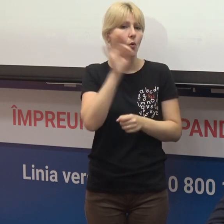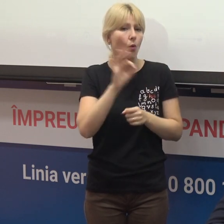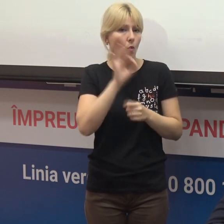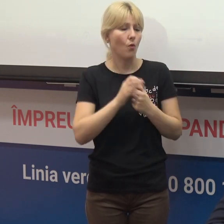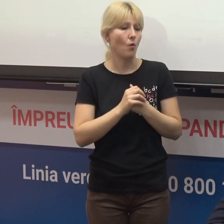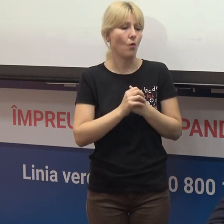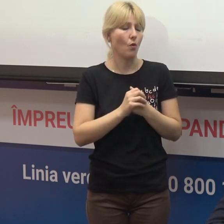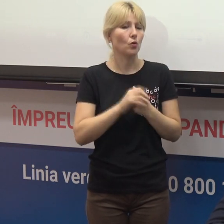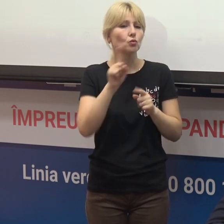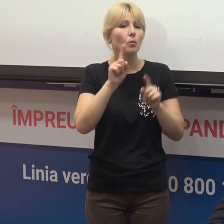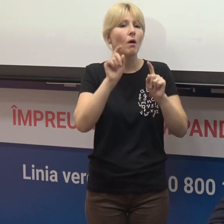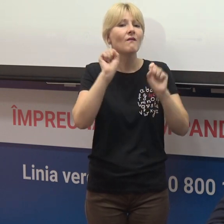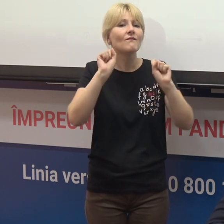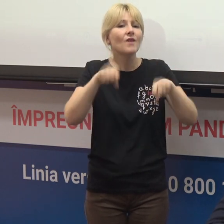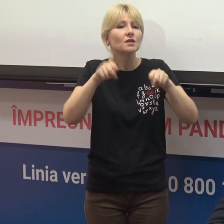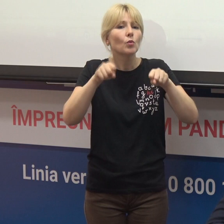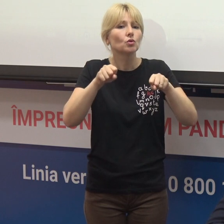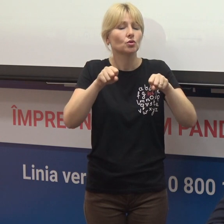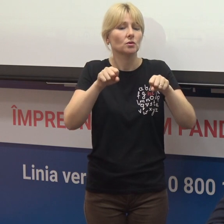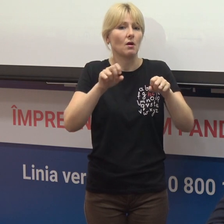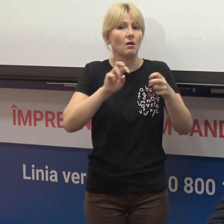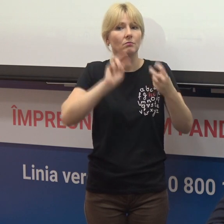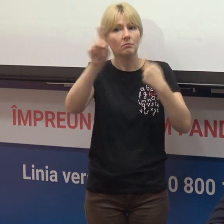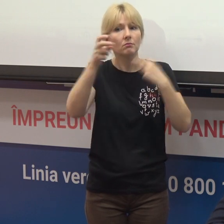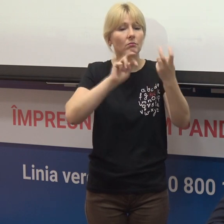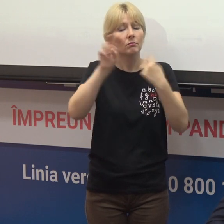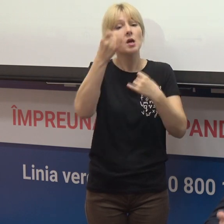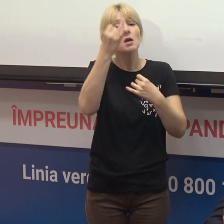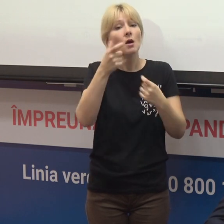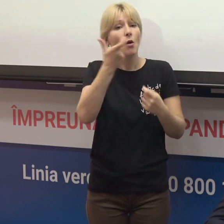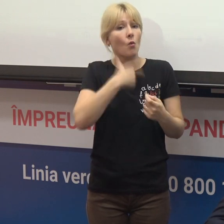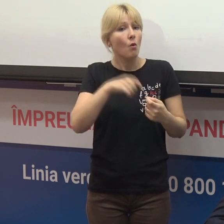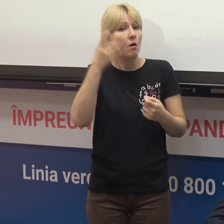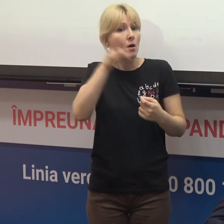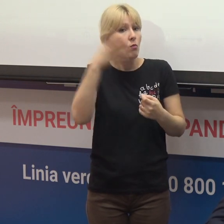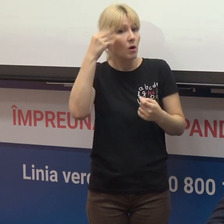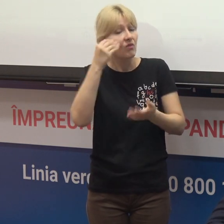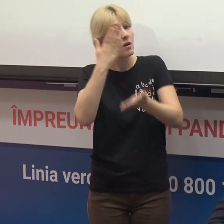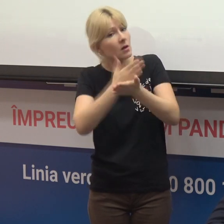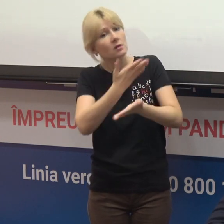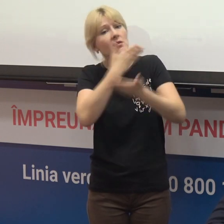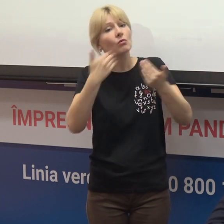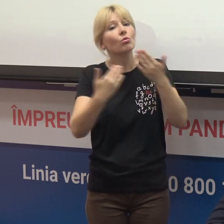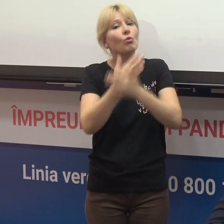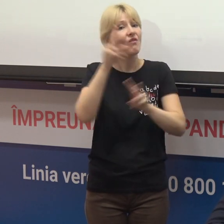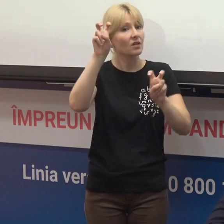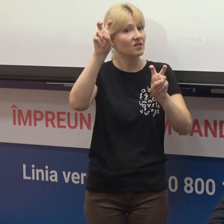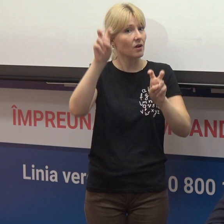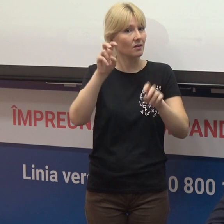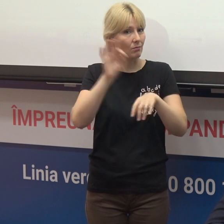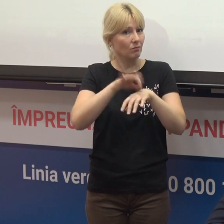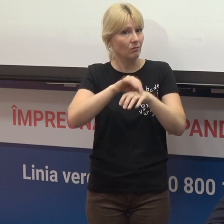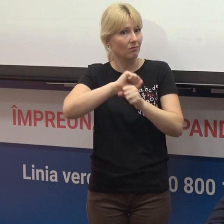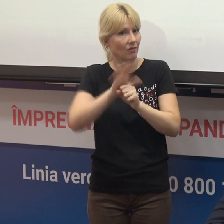posibilă, vă zic, circulația noilor tulpini pe teritoriul Republicii Moldova. Într-adevăr, suntem în așteptare, este o procedură care nu depinde de noi